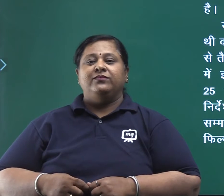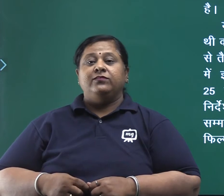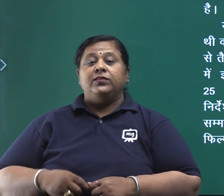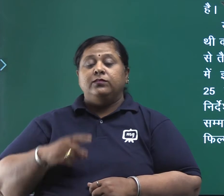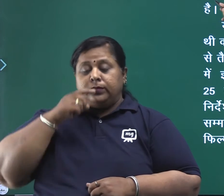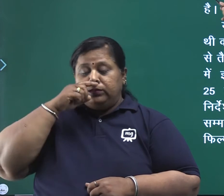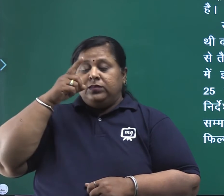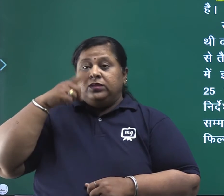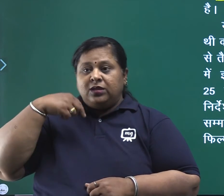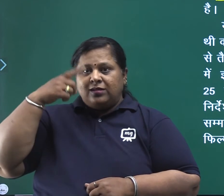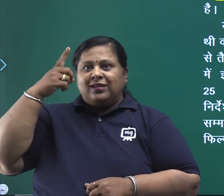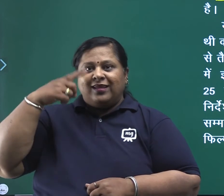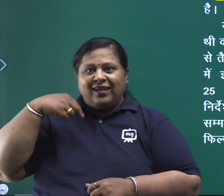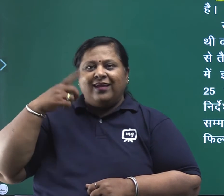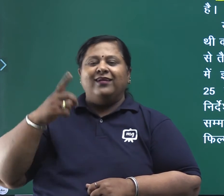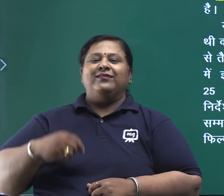सांस ले रहे हैं,